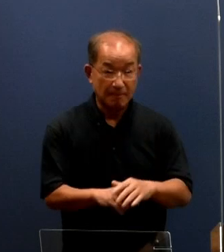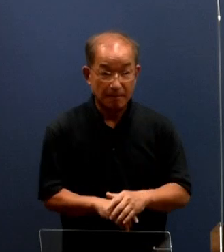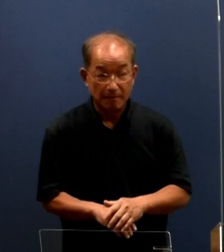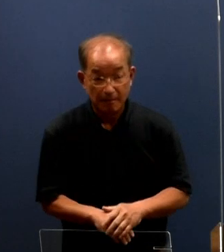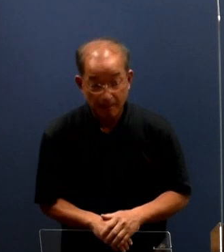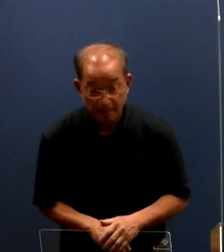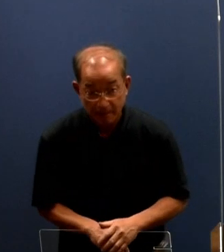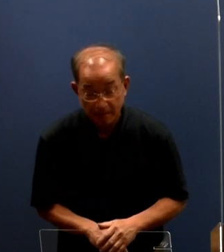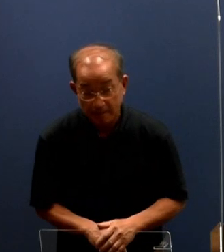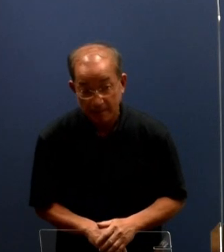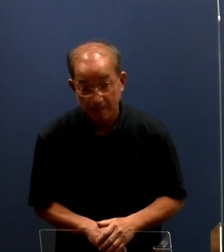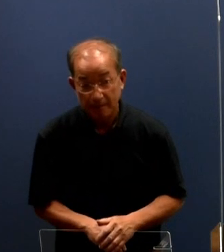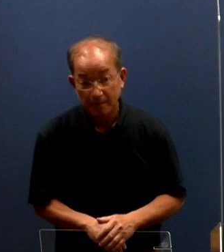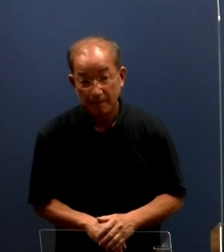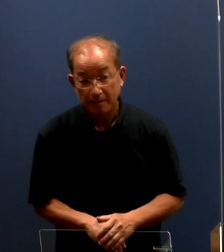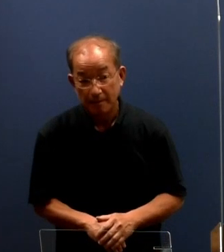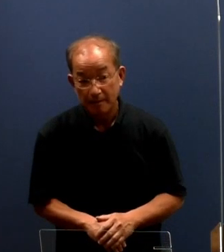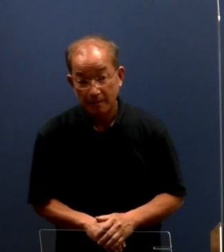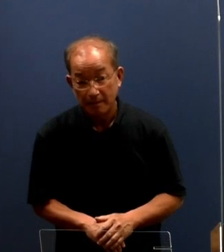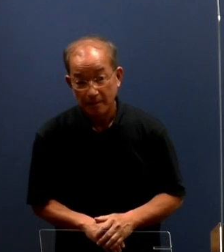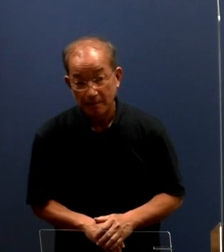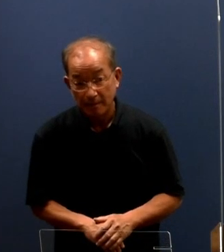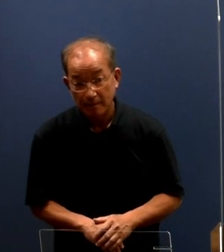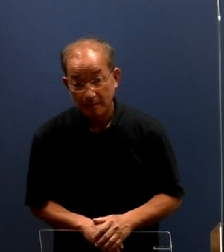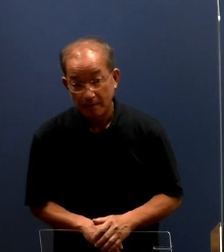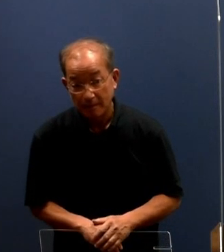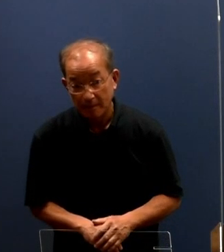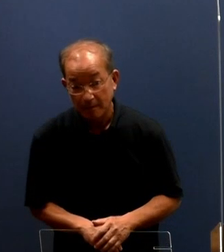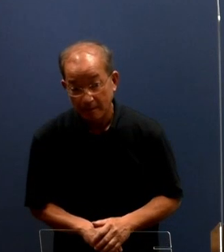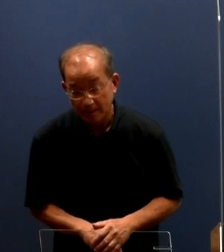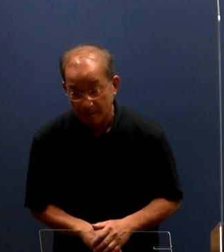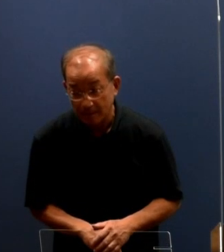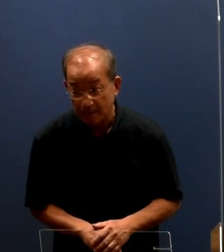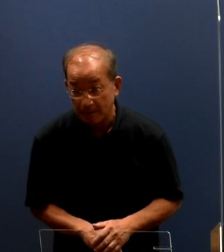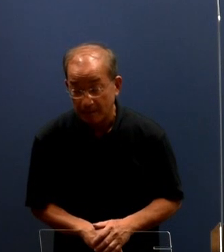成果法、成果、あの民間、